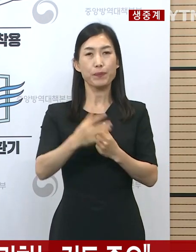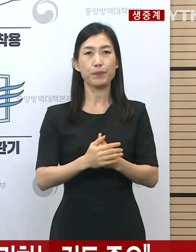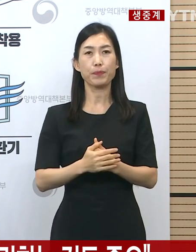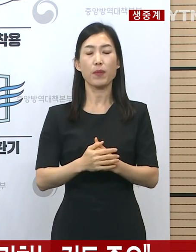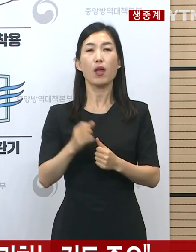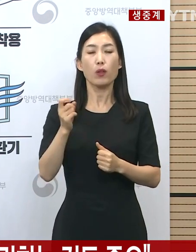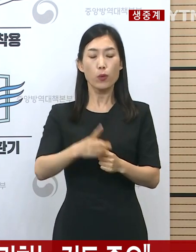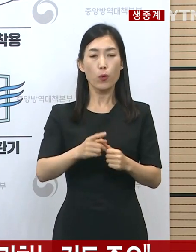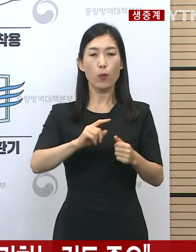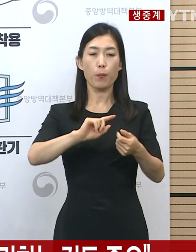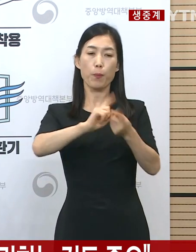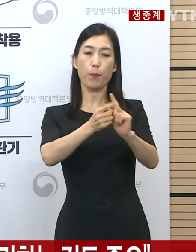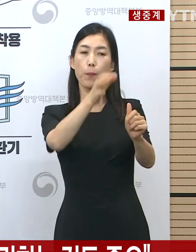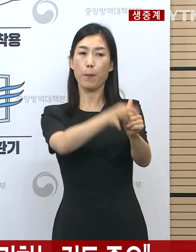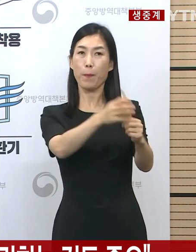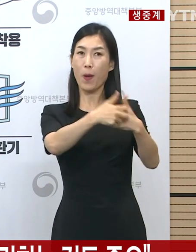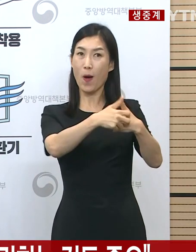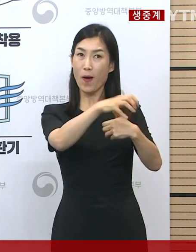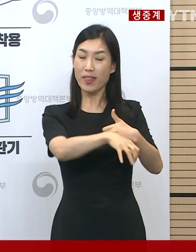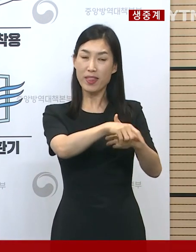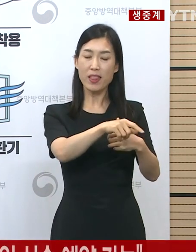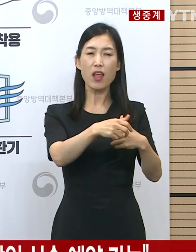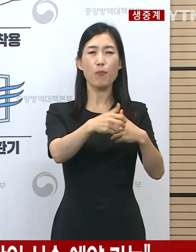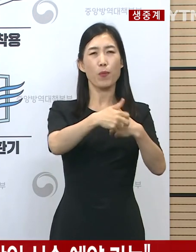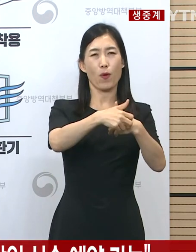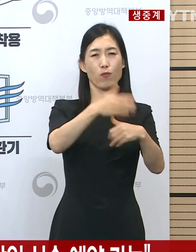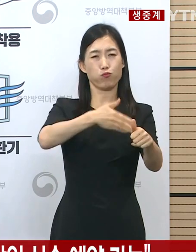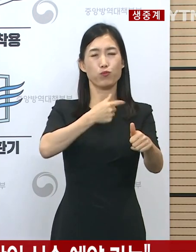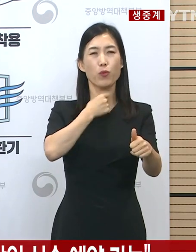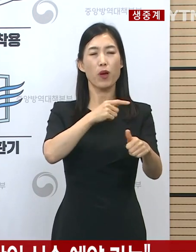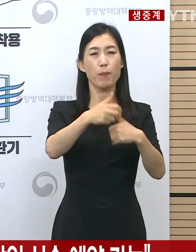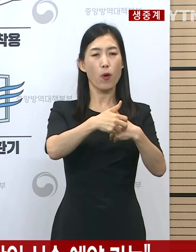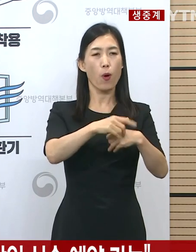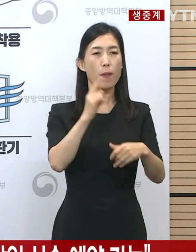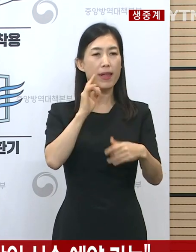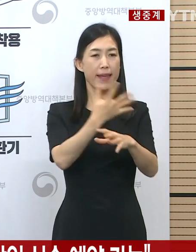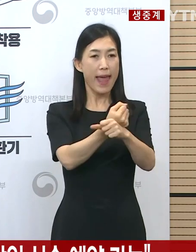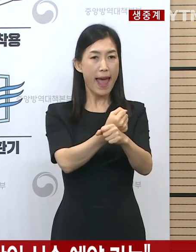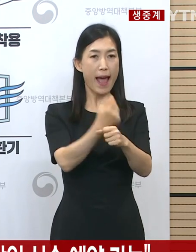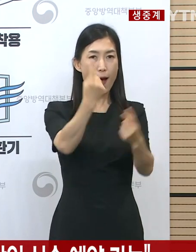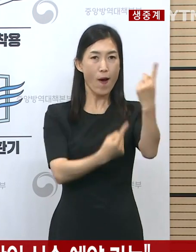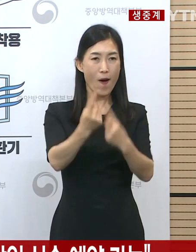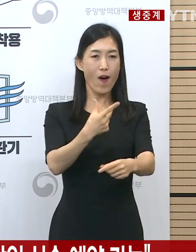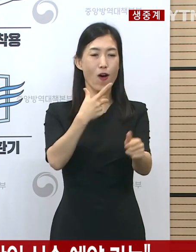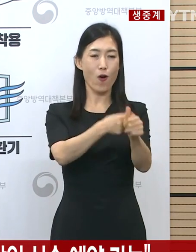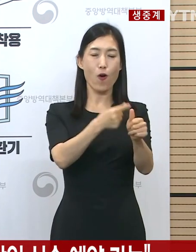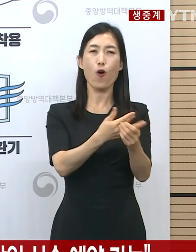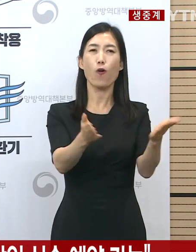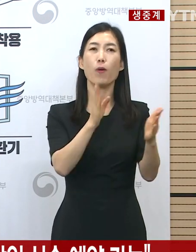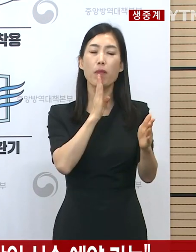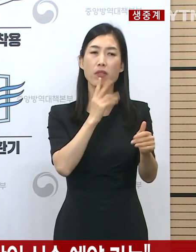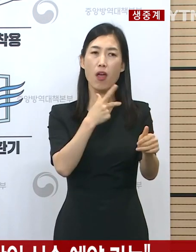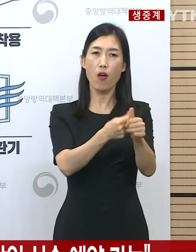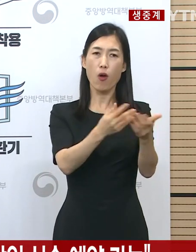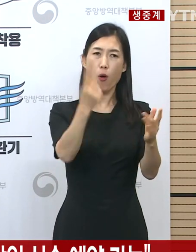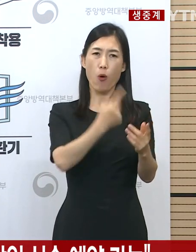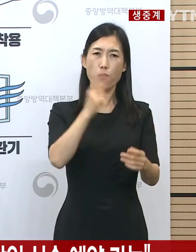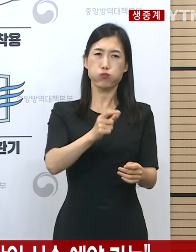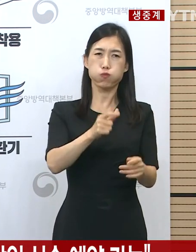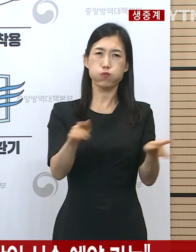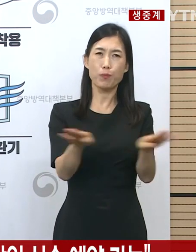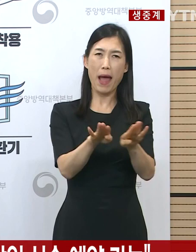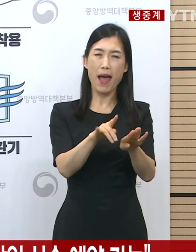또한 위탁 의료기관의 경우에는 예비 명단을 사용하여 기존에 백신 예약이 있는 분들도 자녀